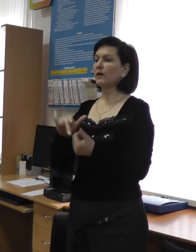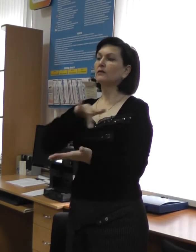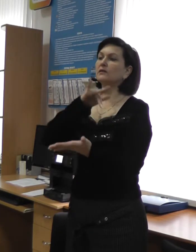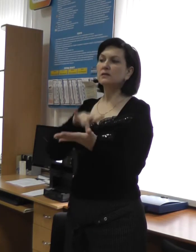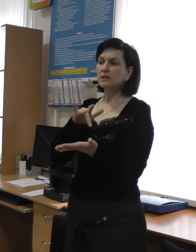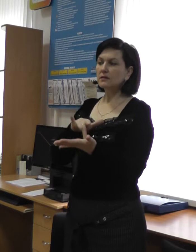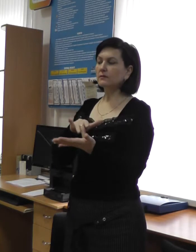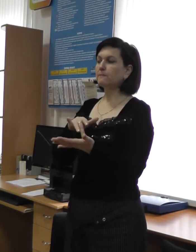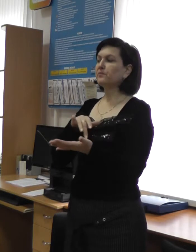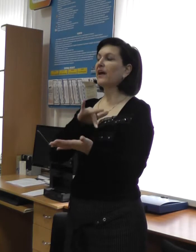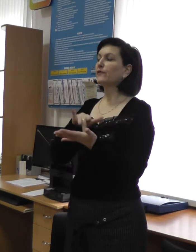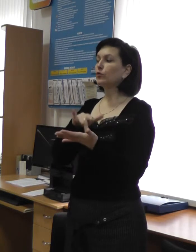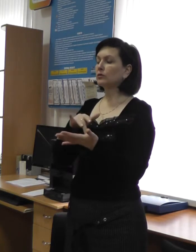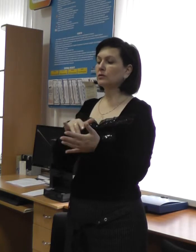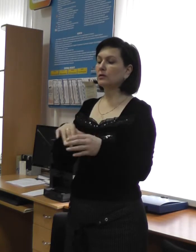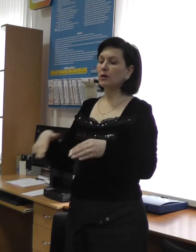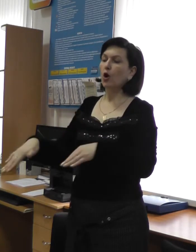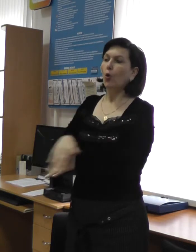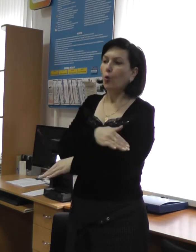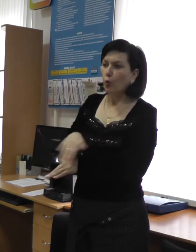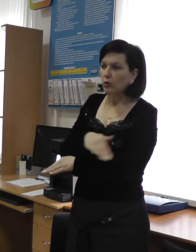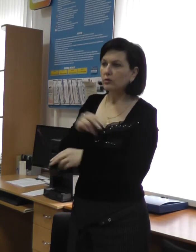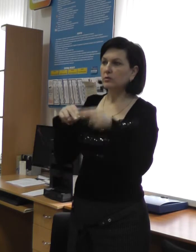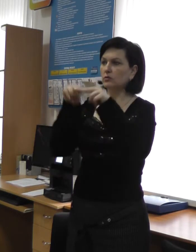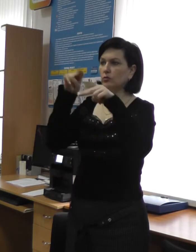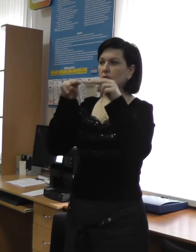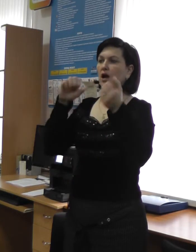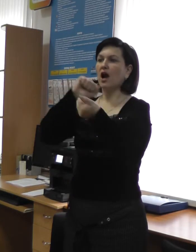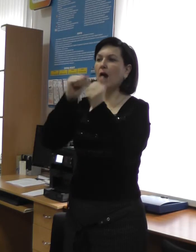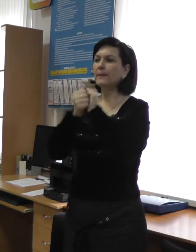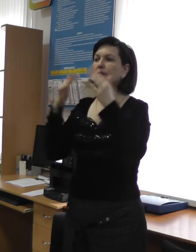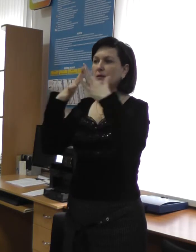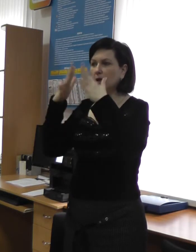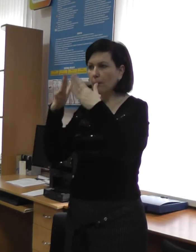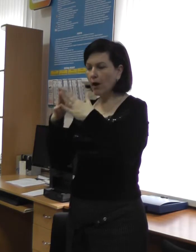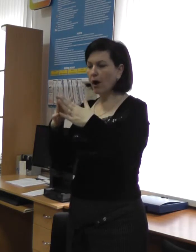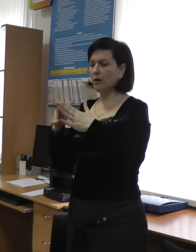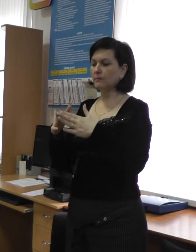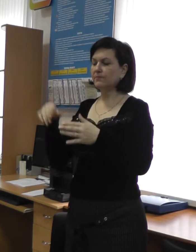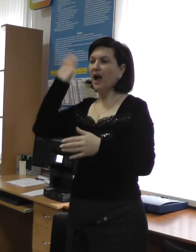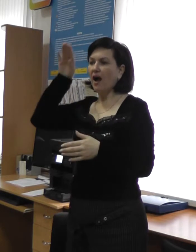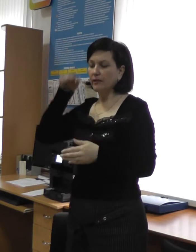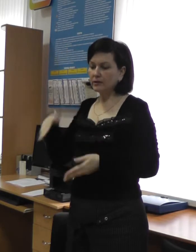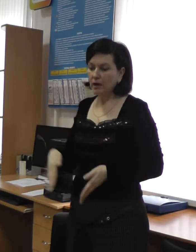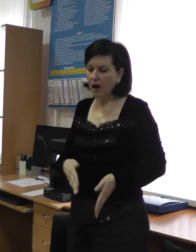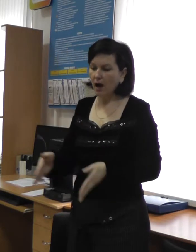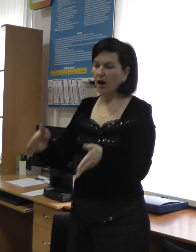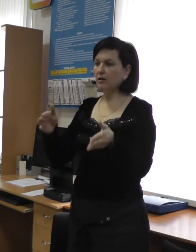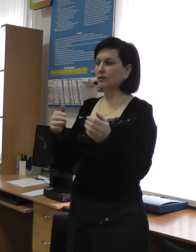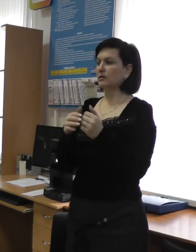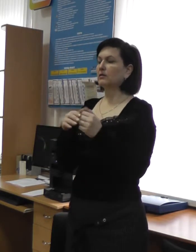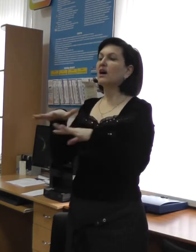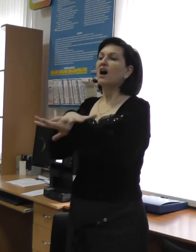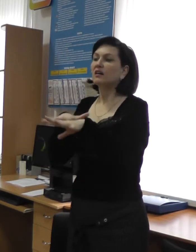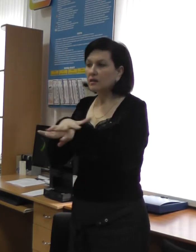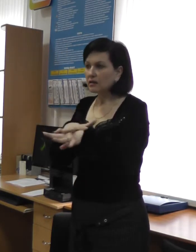центра. В городе мостились улицы, строились новые каменные здания, прокладывались водосточные канавы, обустраивались